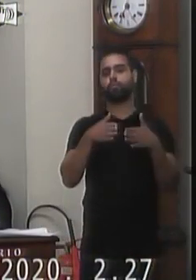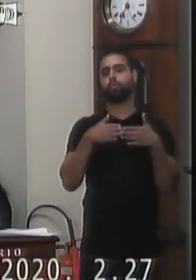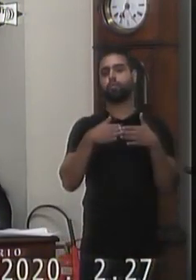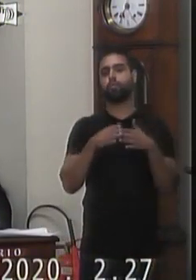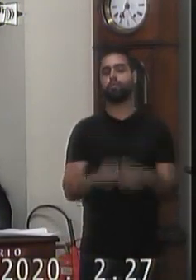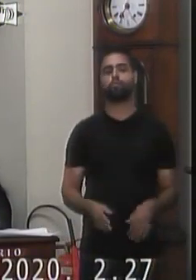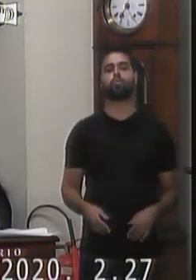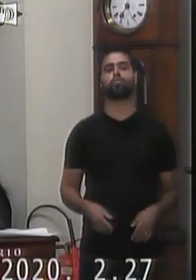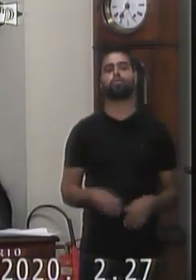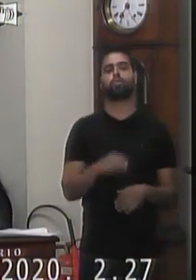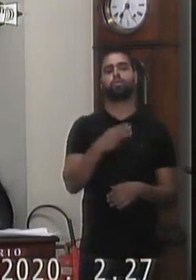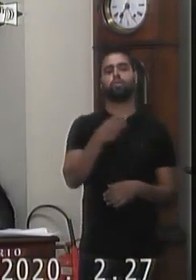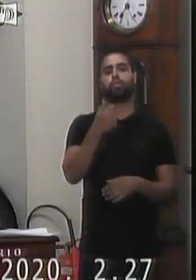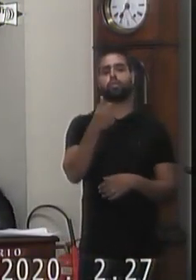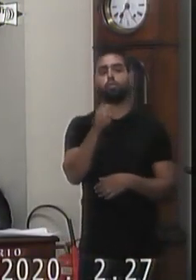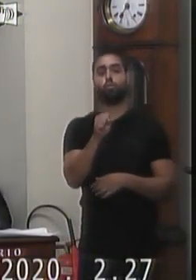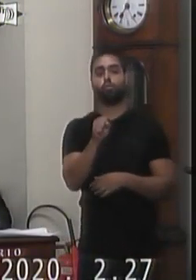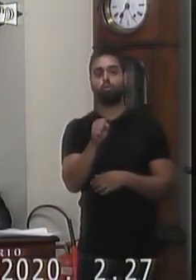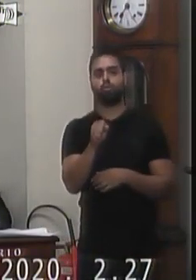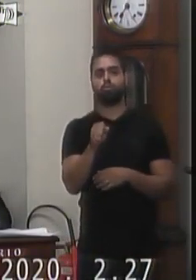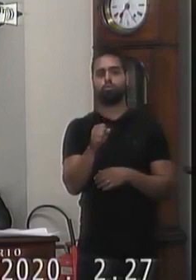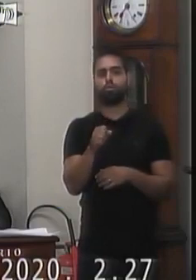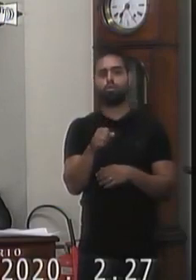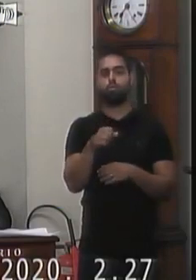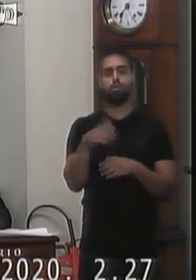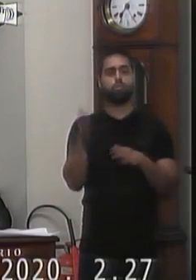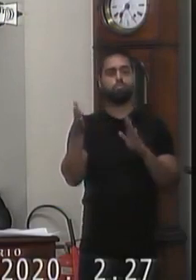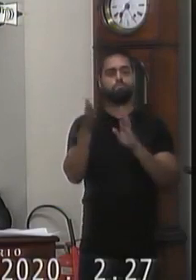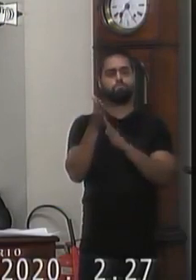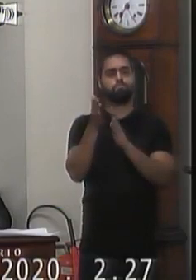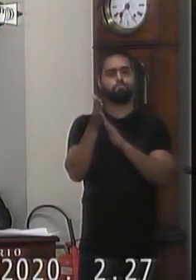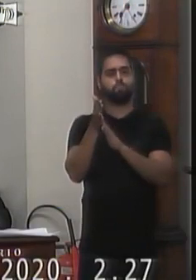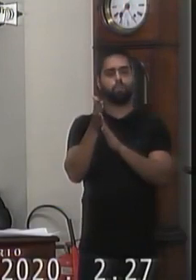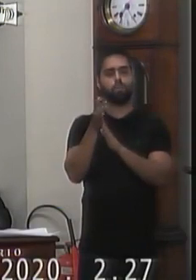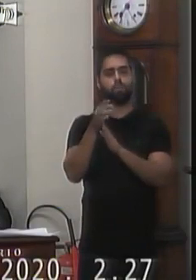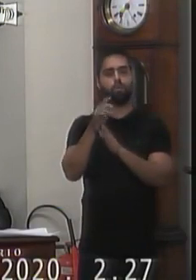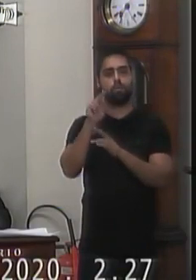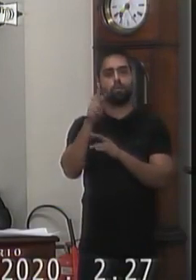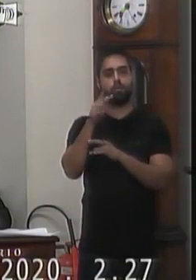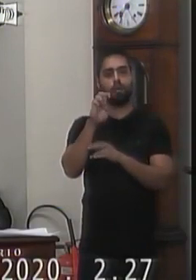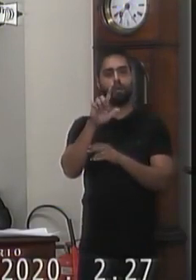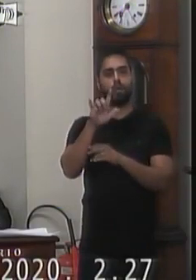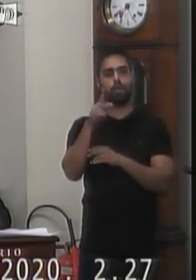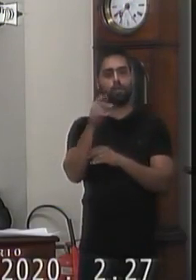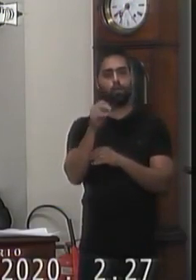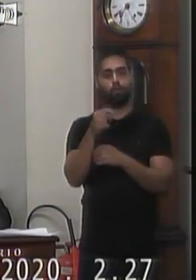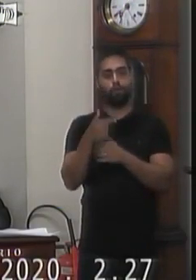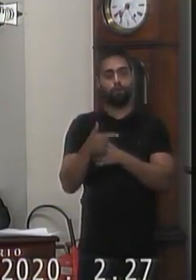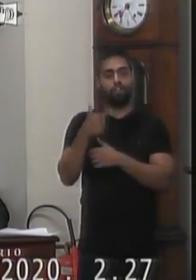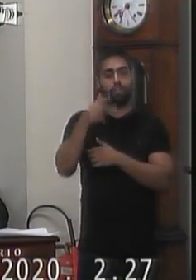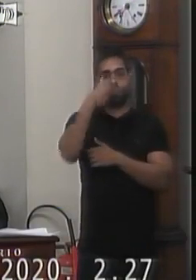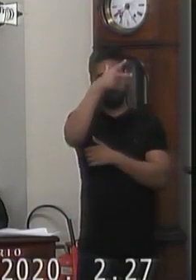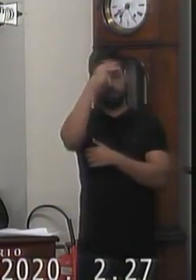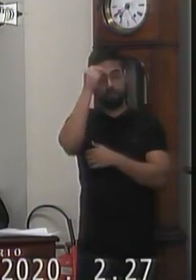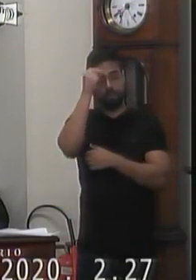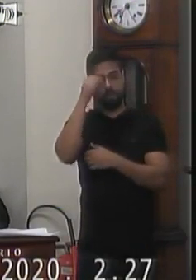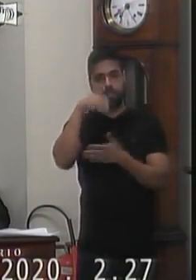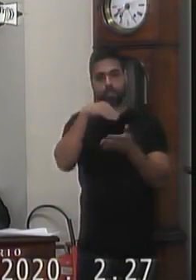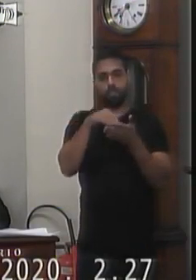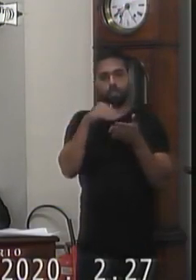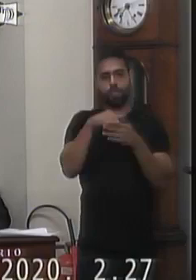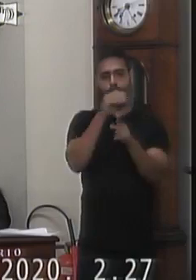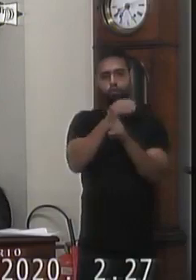requerimentos. Requerimento 38 é a moção de aplausos ao senhor Hélio Suzano, vice-prefeito e secretário de